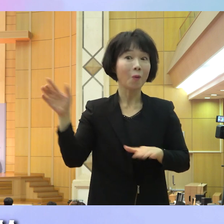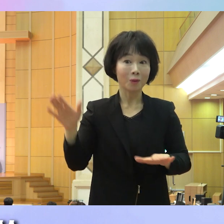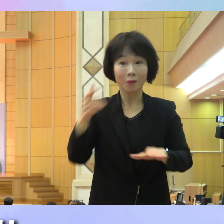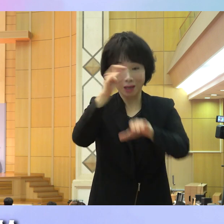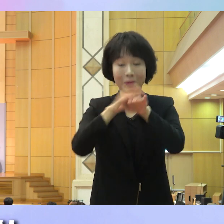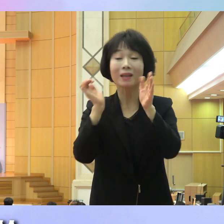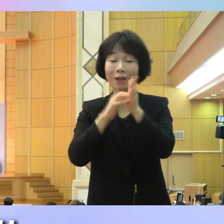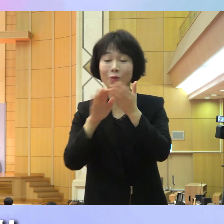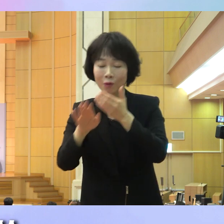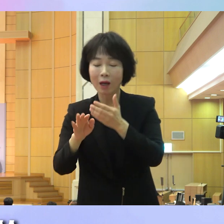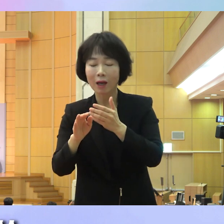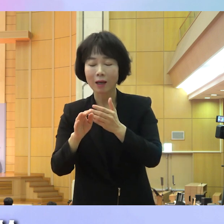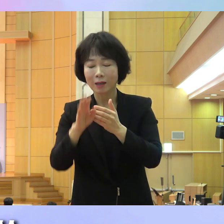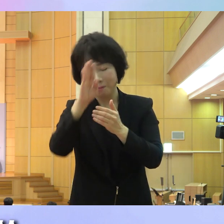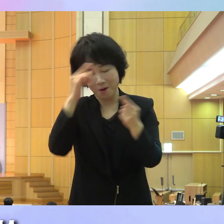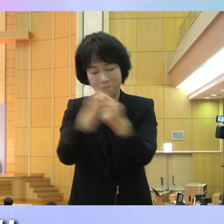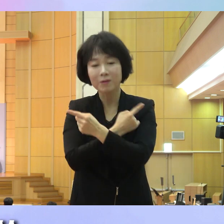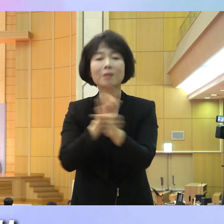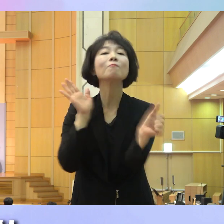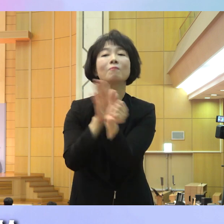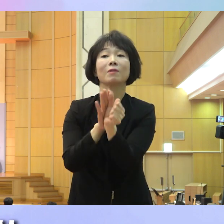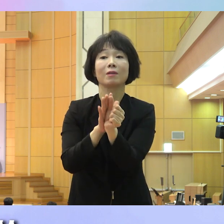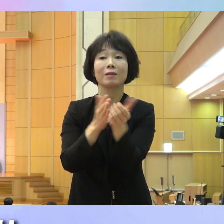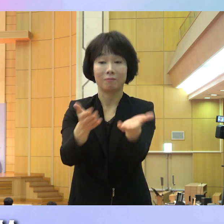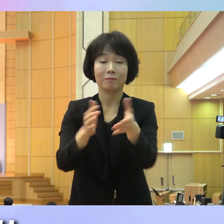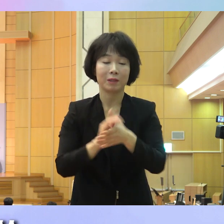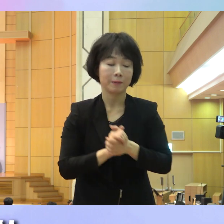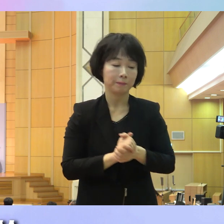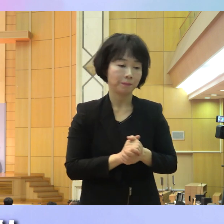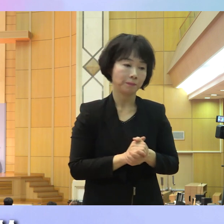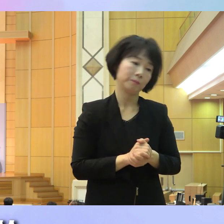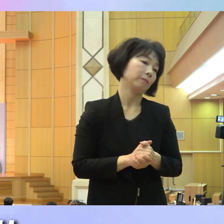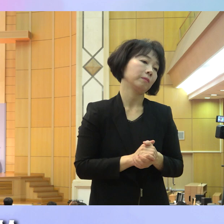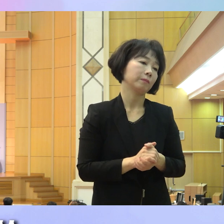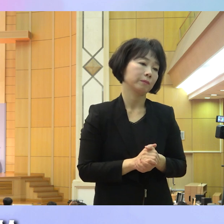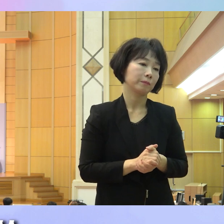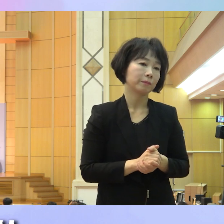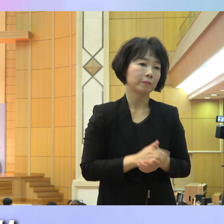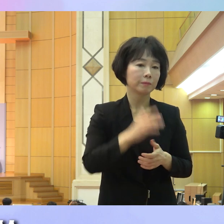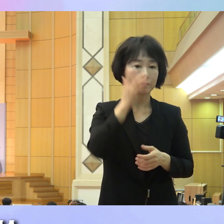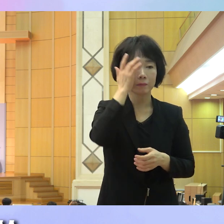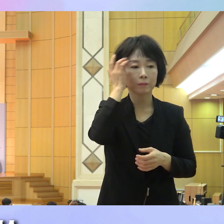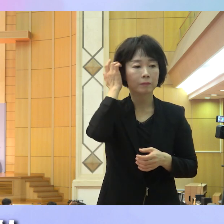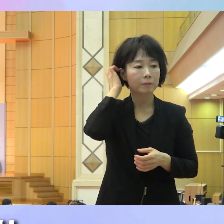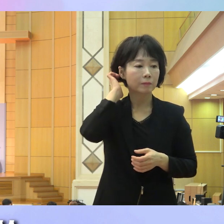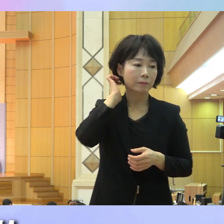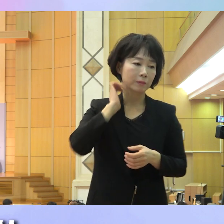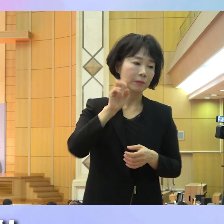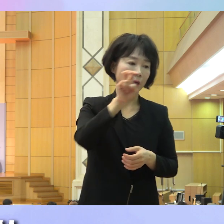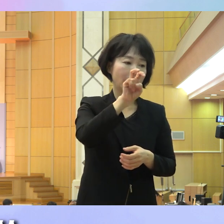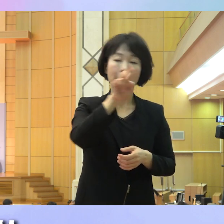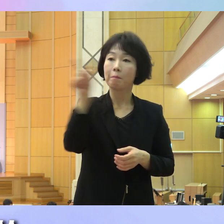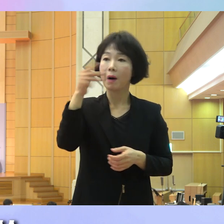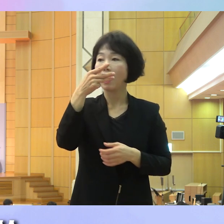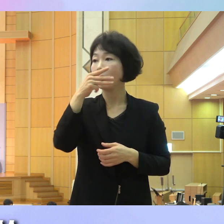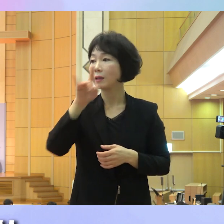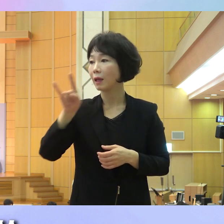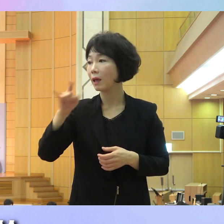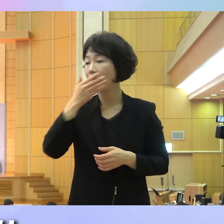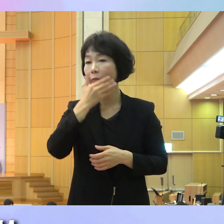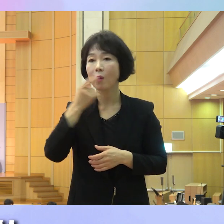꼭 믿음으로. 할렐루야. 그 다음에 마태복음 8장 17절로 가볼까요?